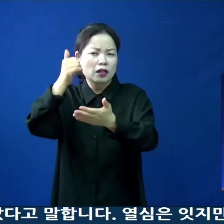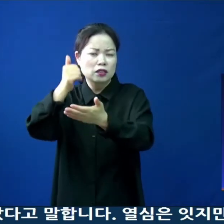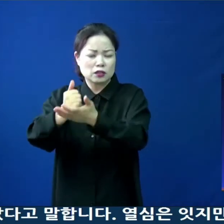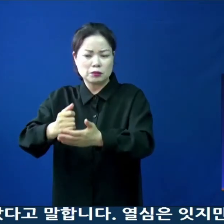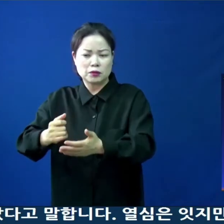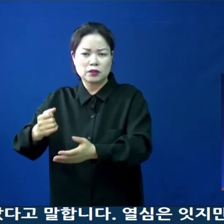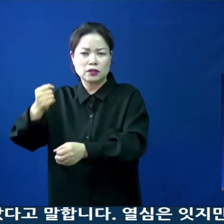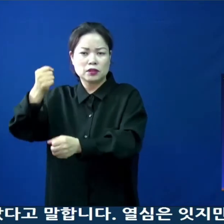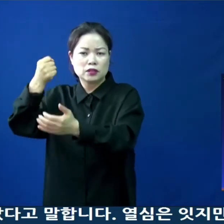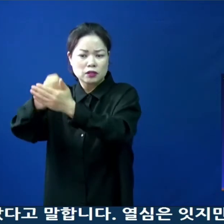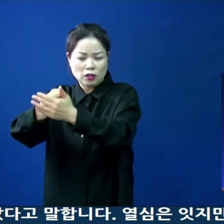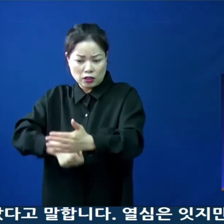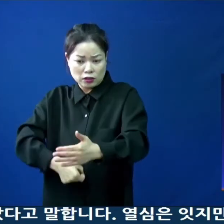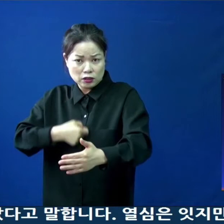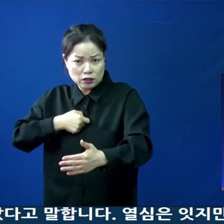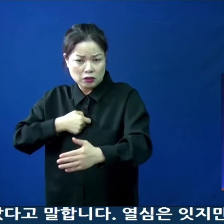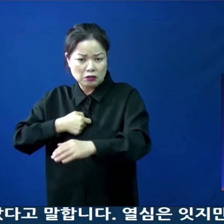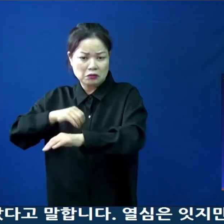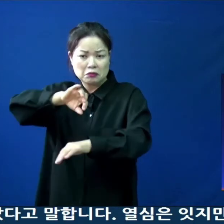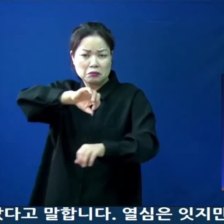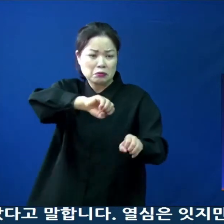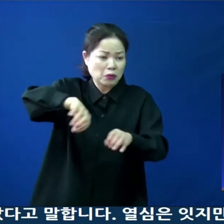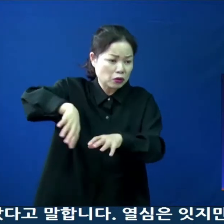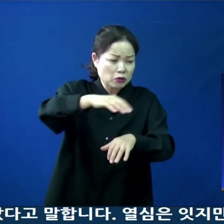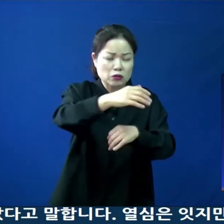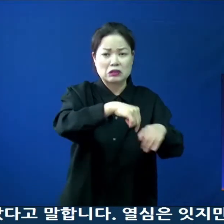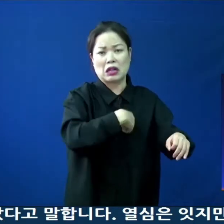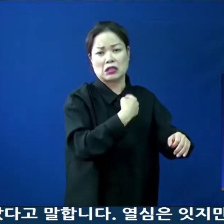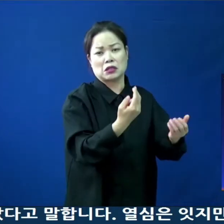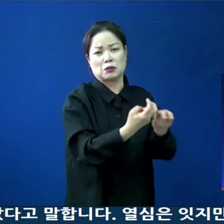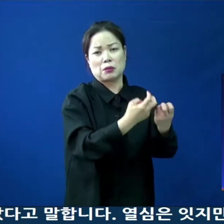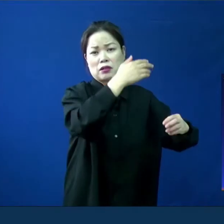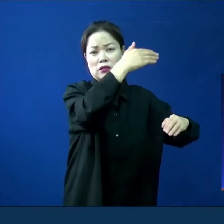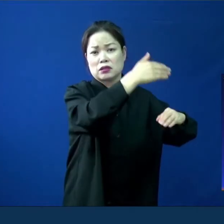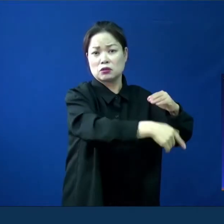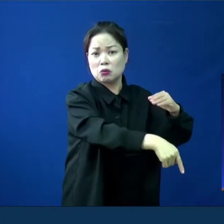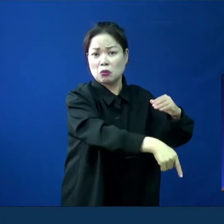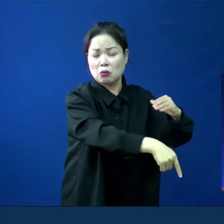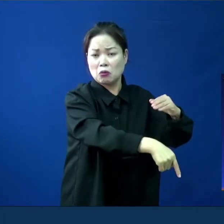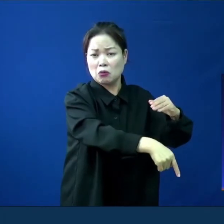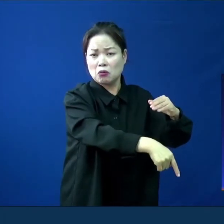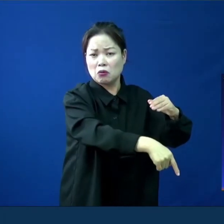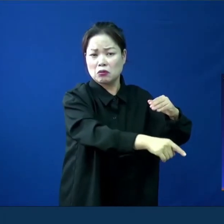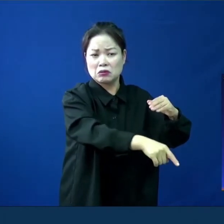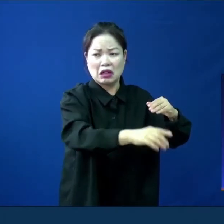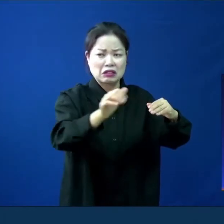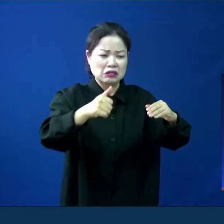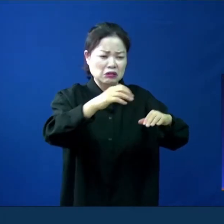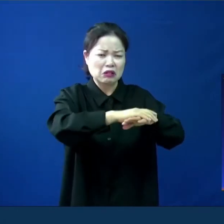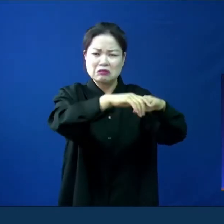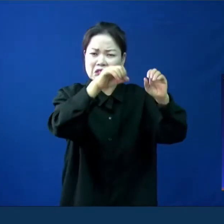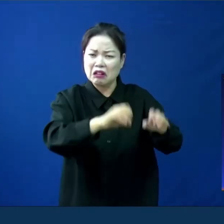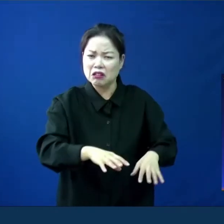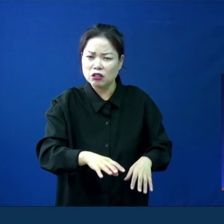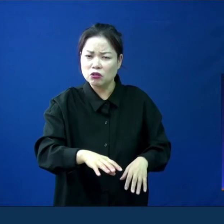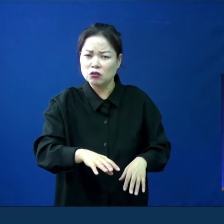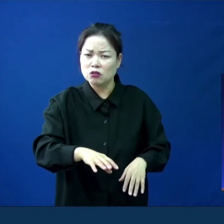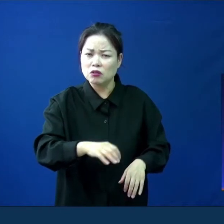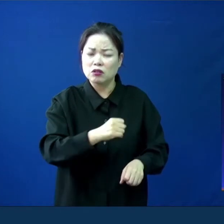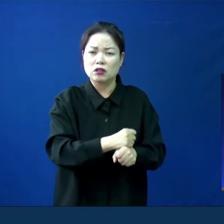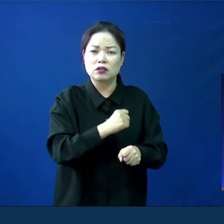거부하고 자신들의 방식으로 열심을 내지만 하나님 보실 때는 헛된 경건이다, 아무것도 아니다